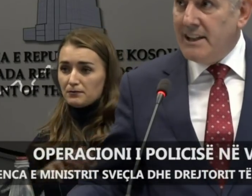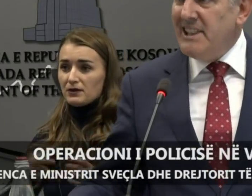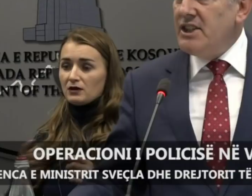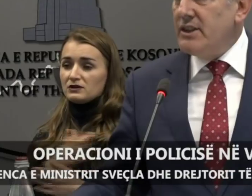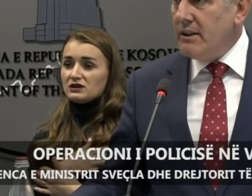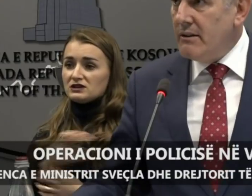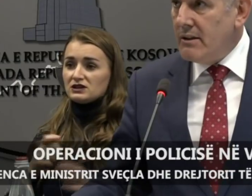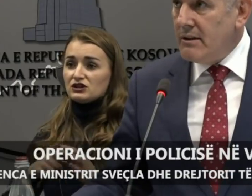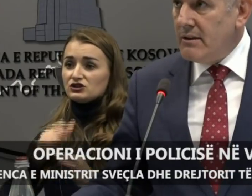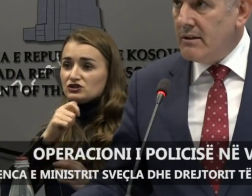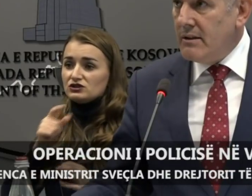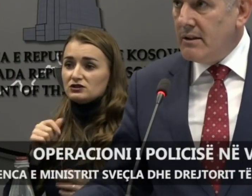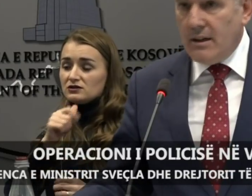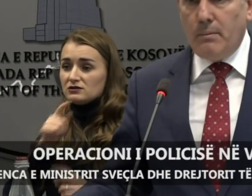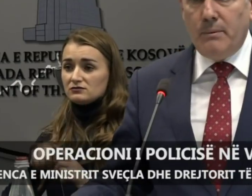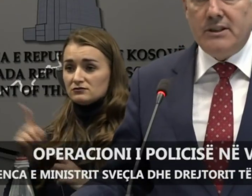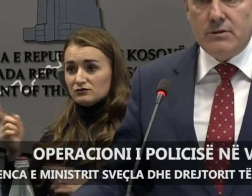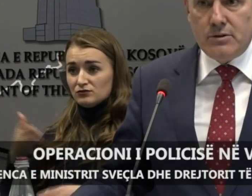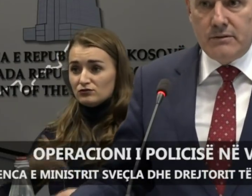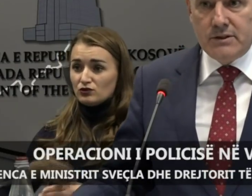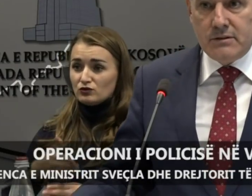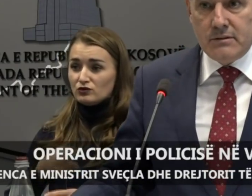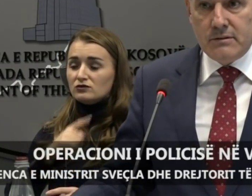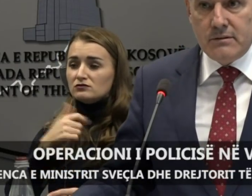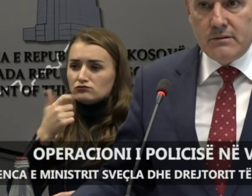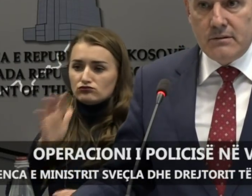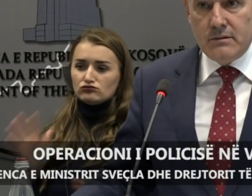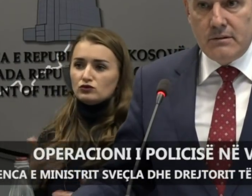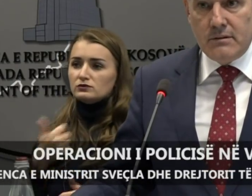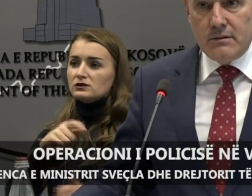nga ligji i Republikës Kosovës.